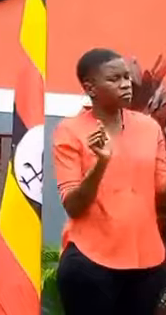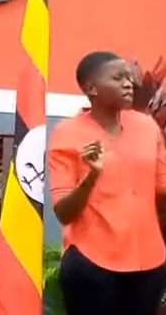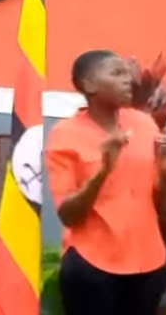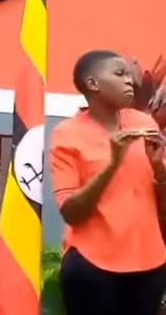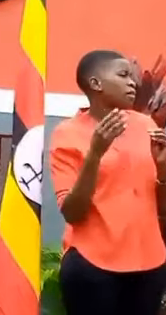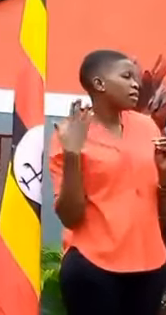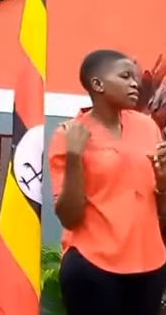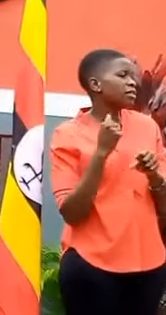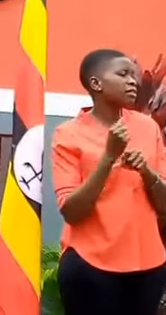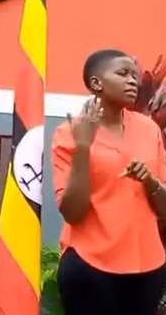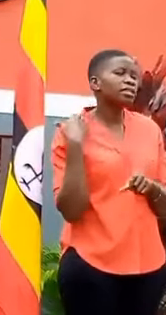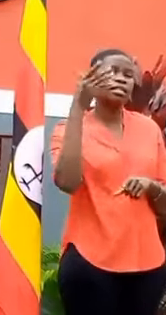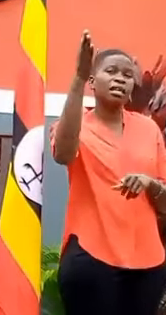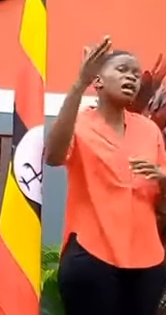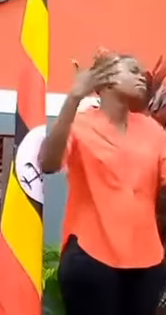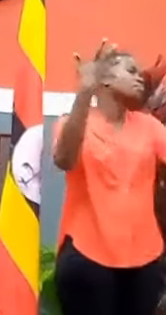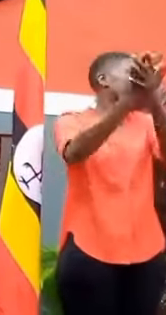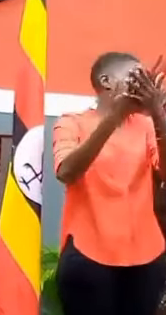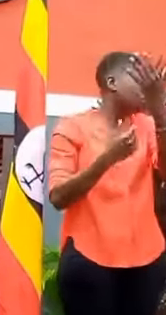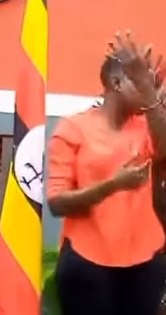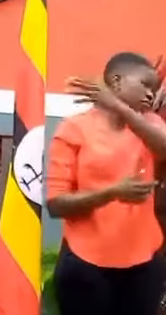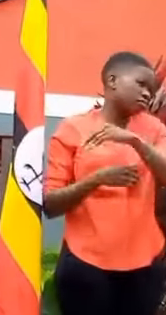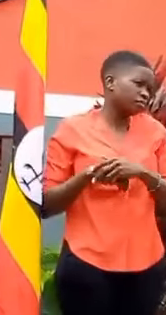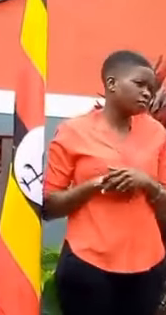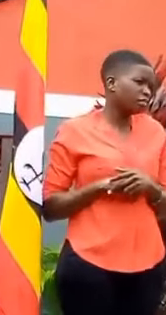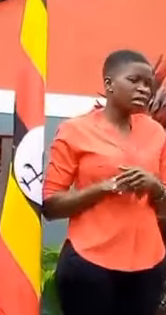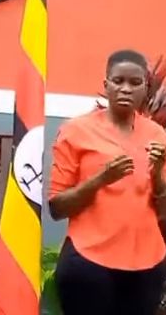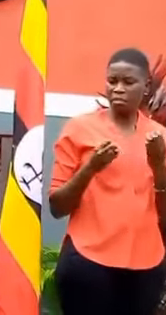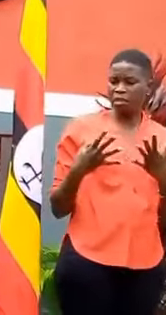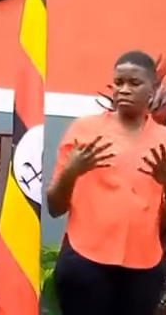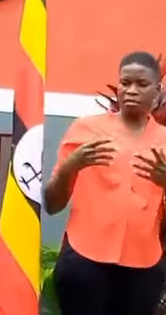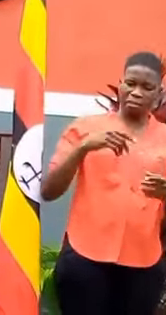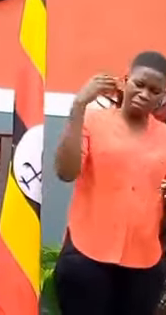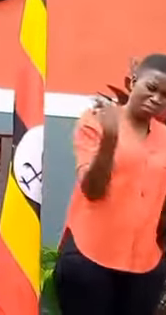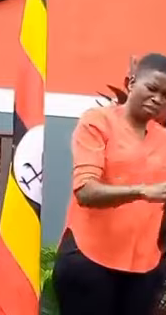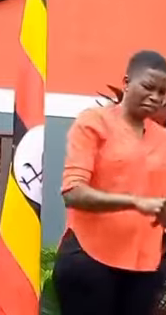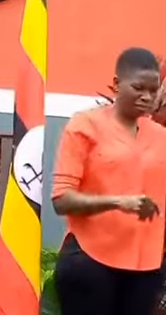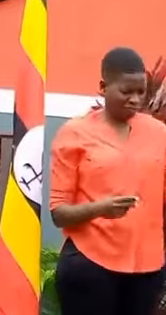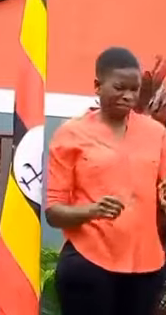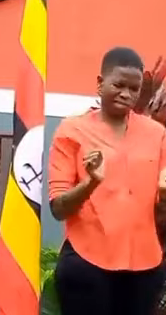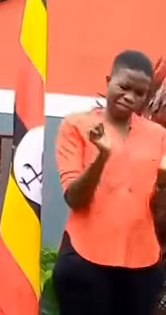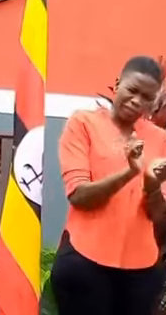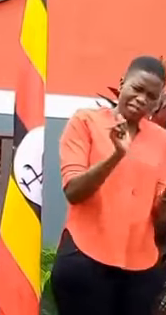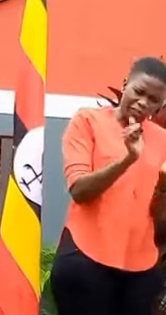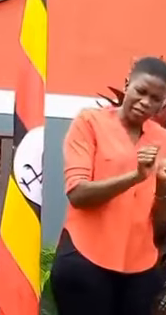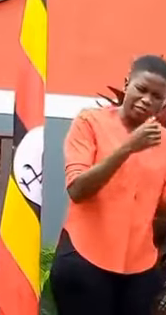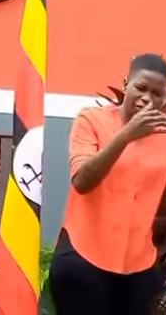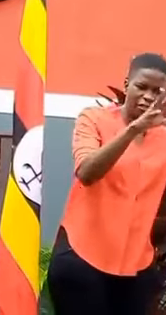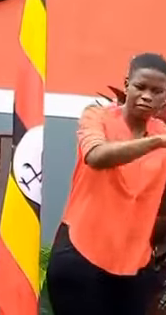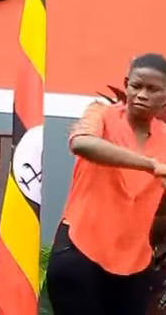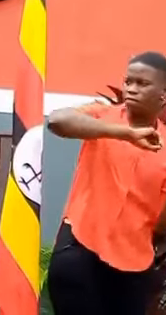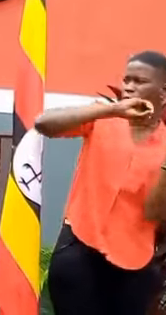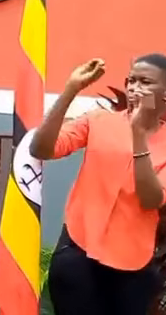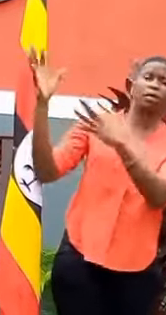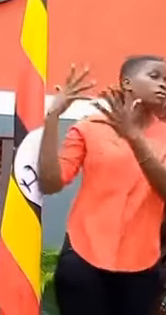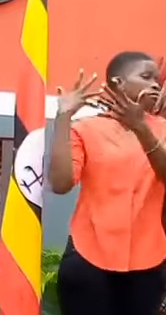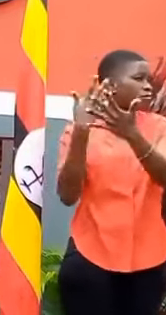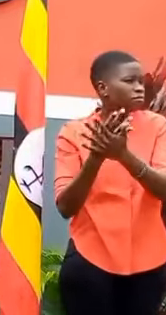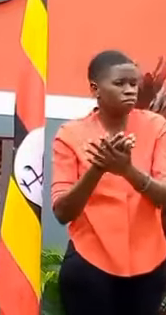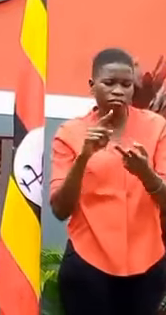mubalabako, bangi batulugunyizibwa ne bamala ne babasuula ekitala ne makomera amalala, ba Oliver Lutaya,